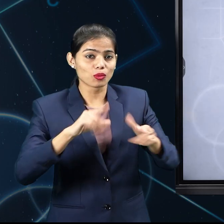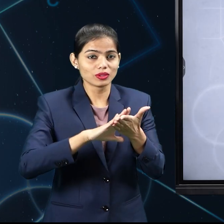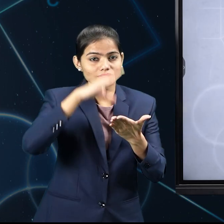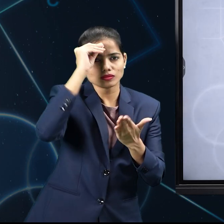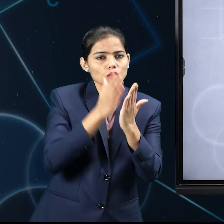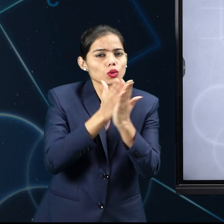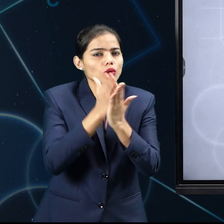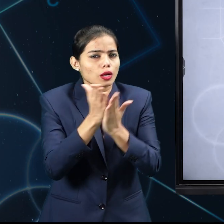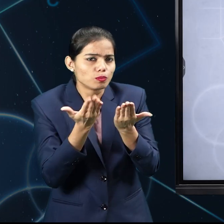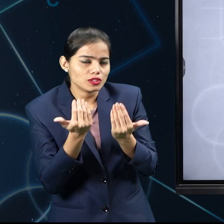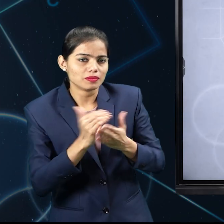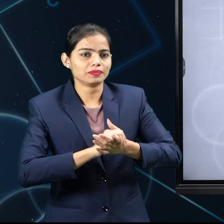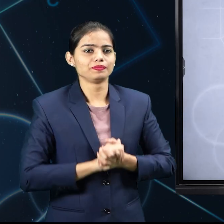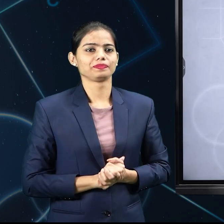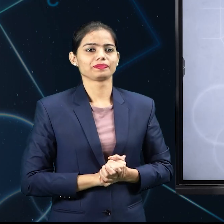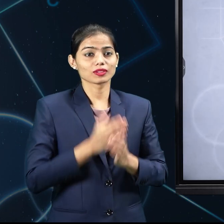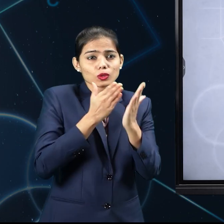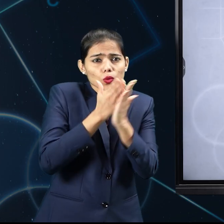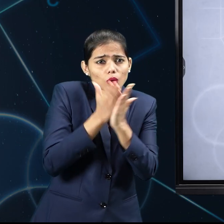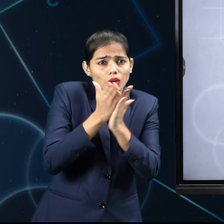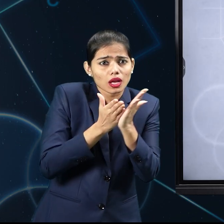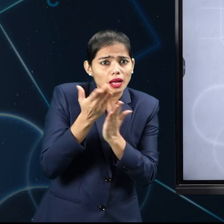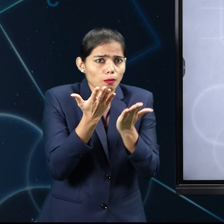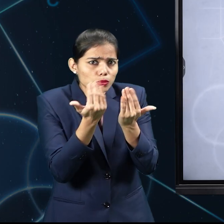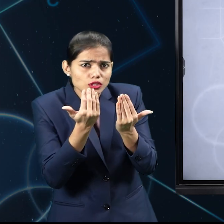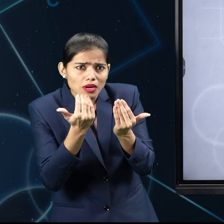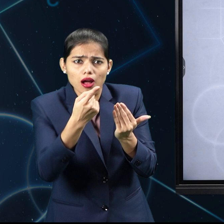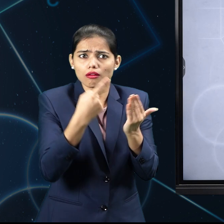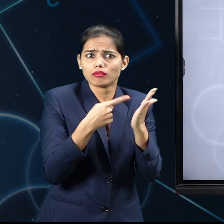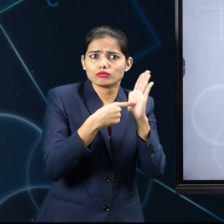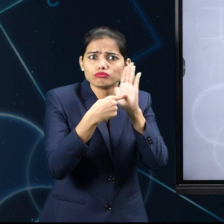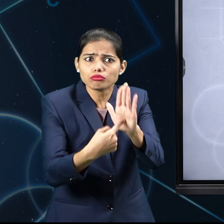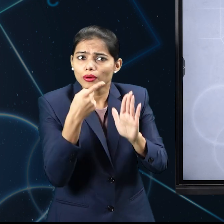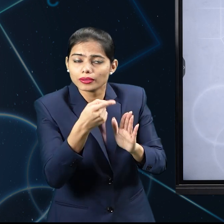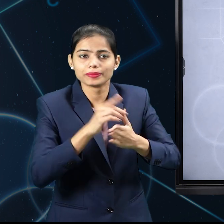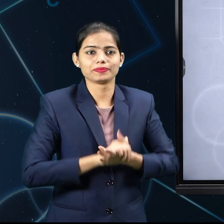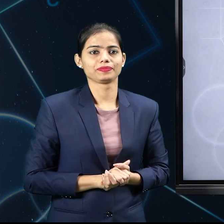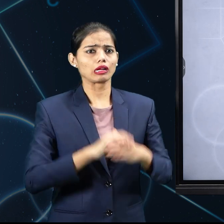आता चला संभाव्यतेचे प्रकार शिकूया. संभाव्यतेचे दृष्टिकोन.